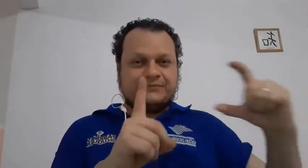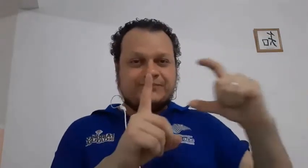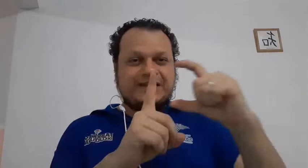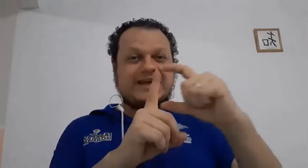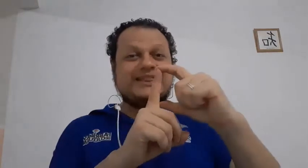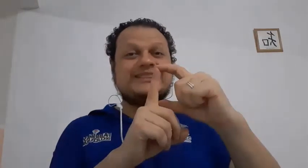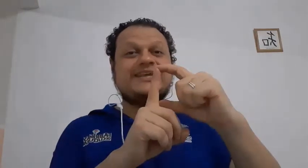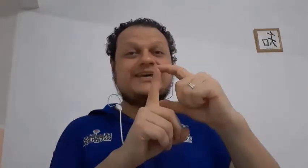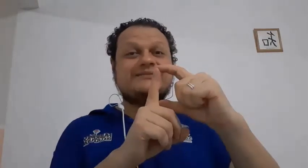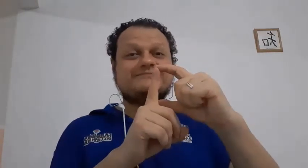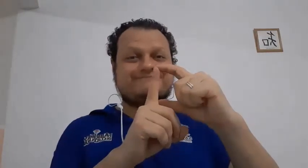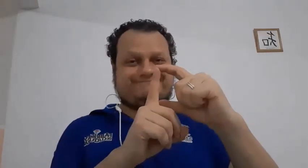D.